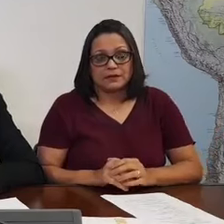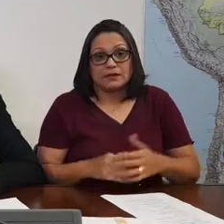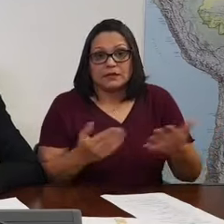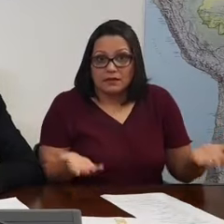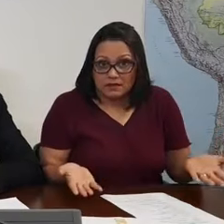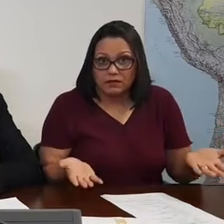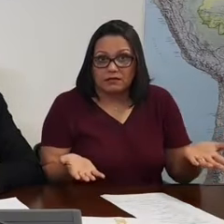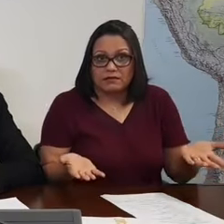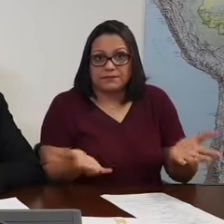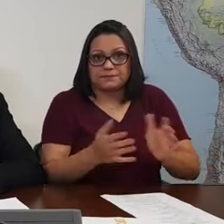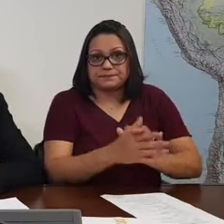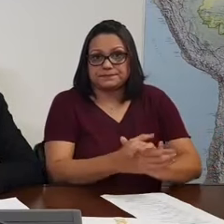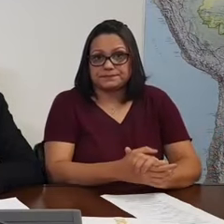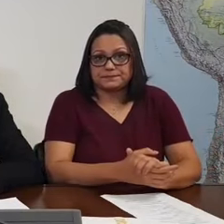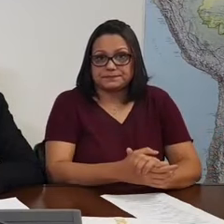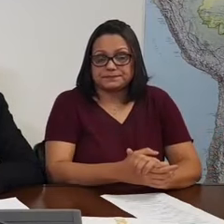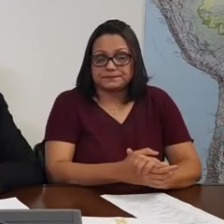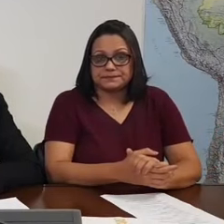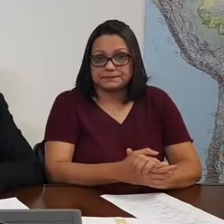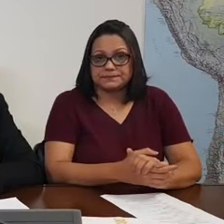achar que até já